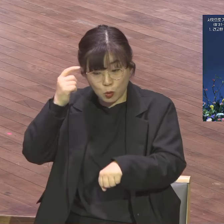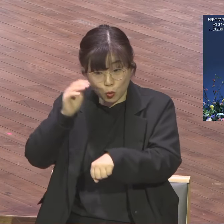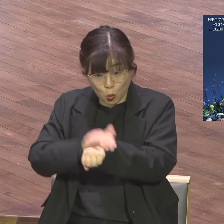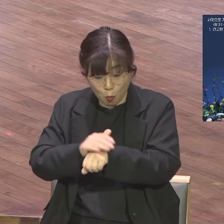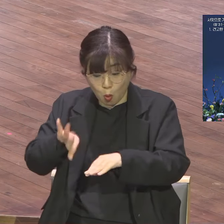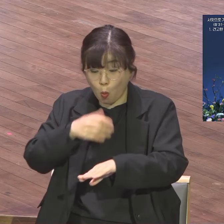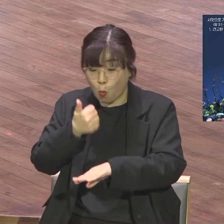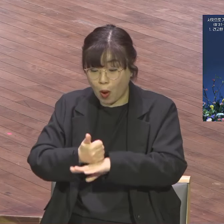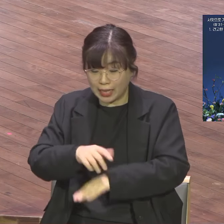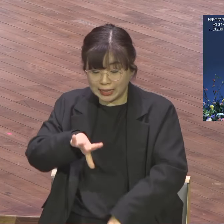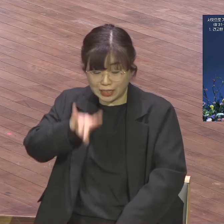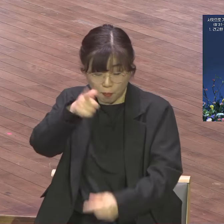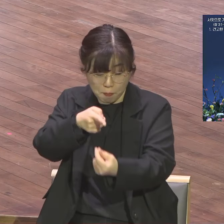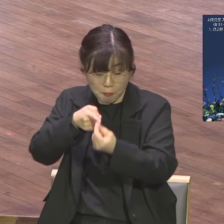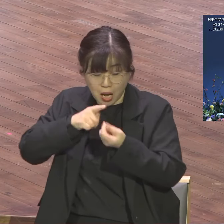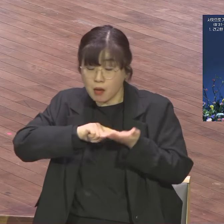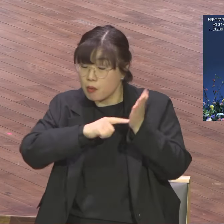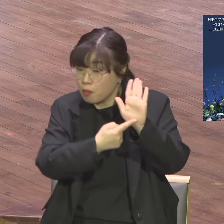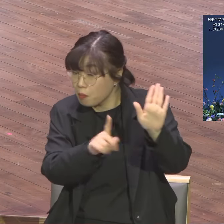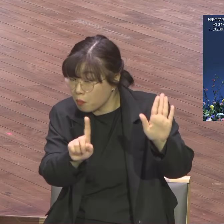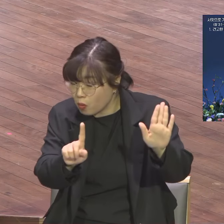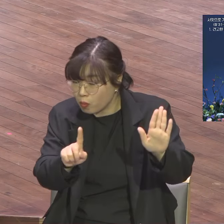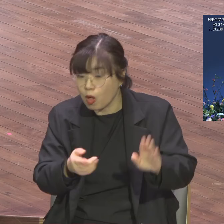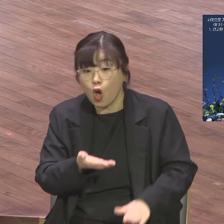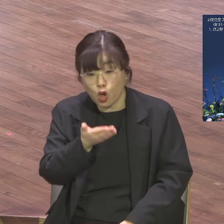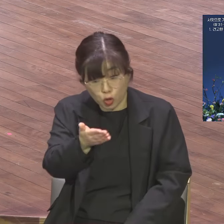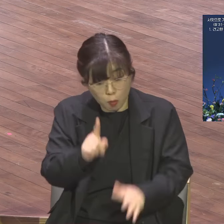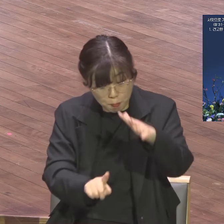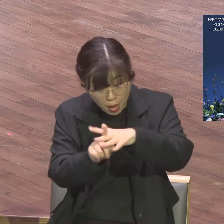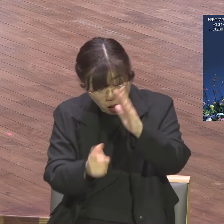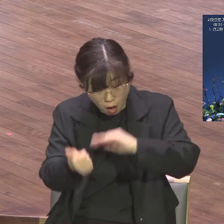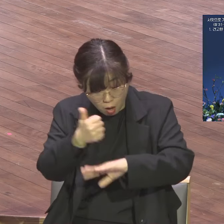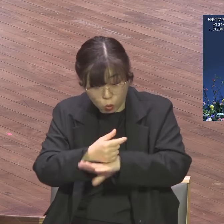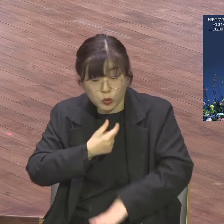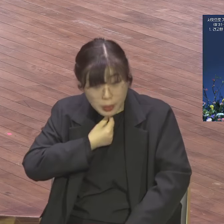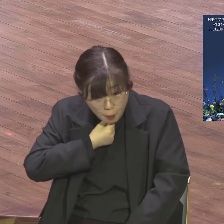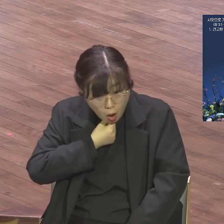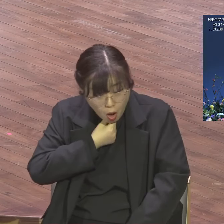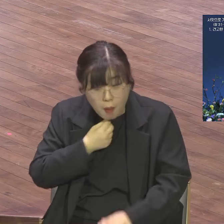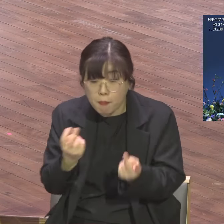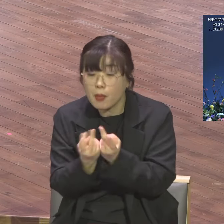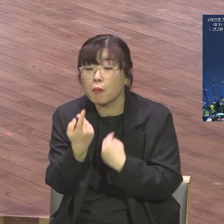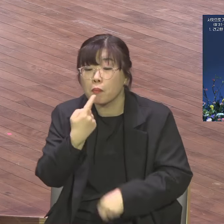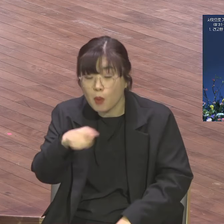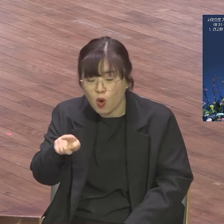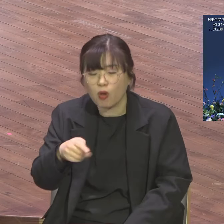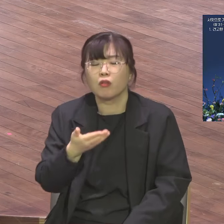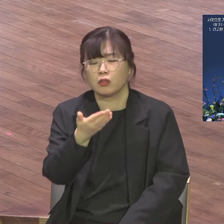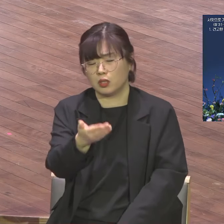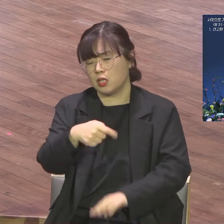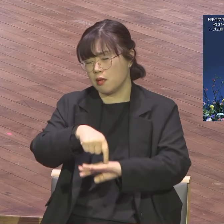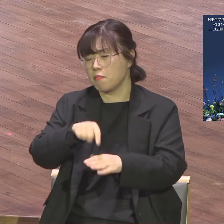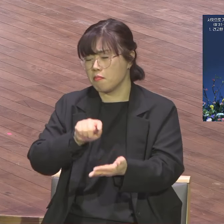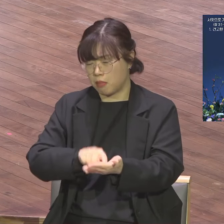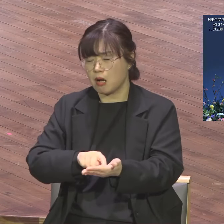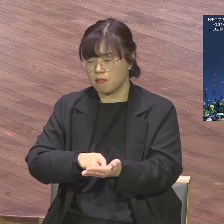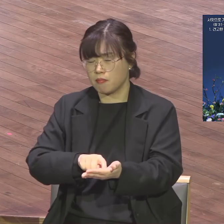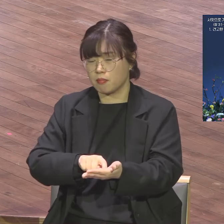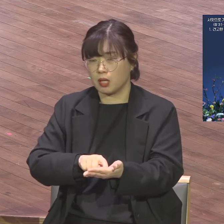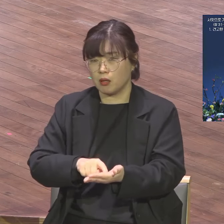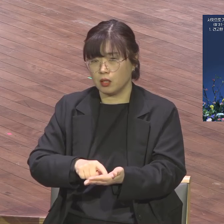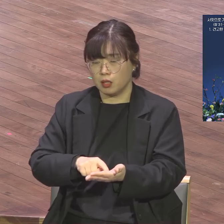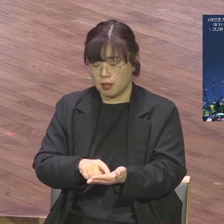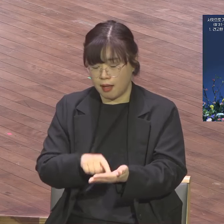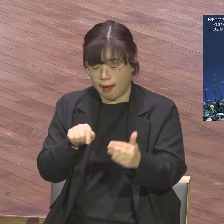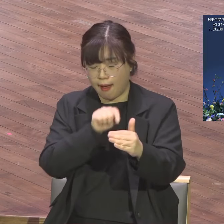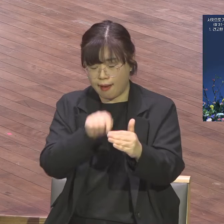나의 법을 잊어버리지 말고 너 마음으로 나의 명령을 지키라 그랬어. 나의 법, 나의